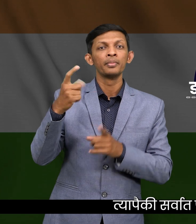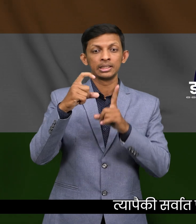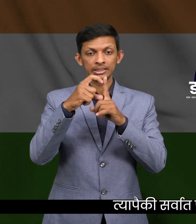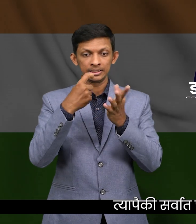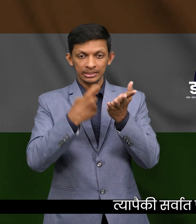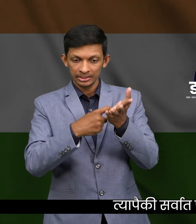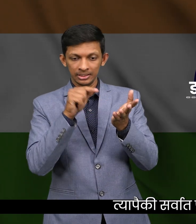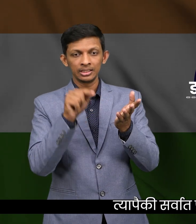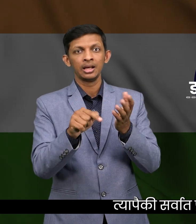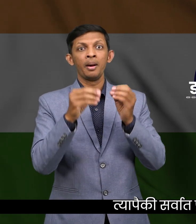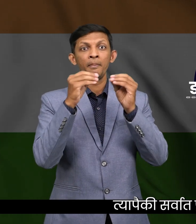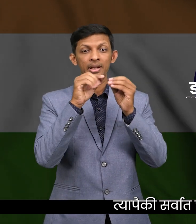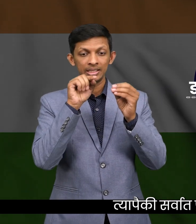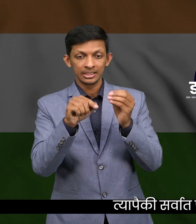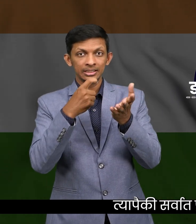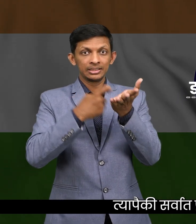आंबेडकर होते.